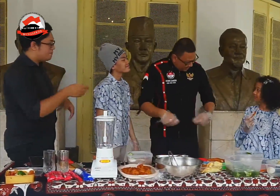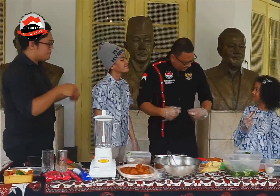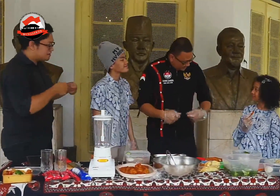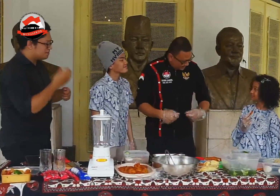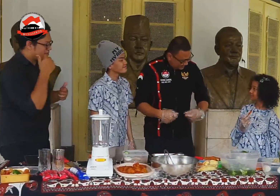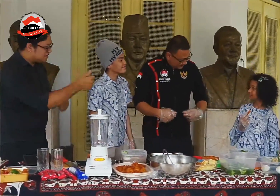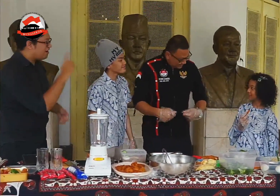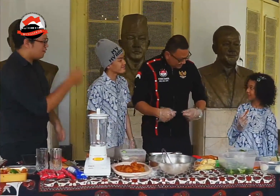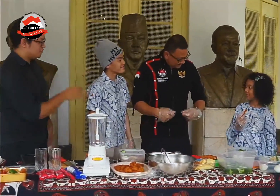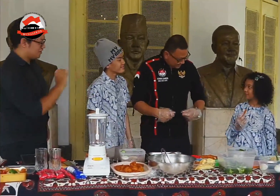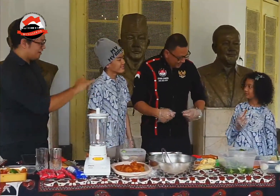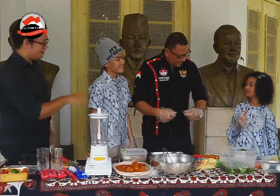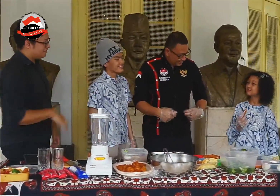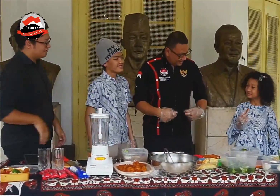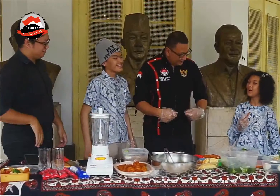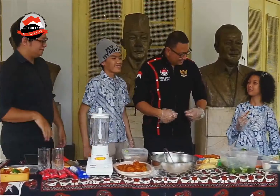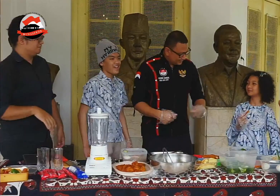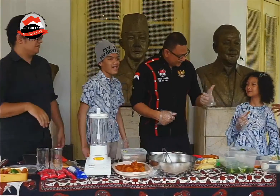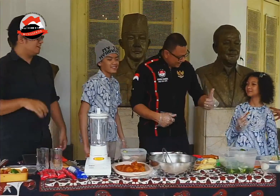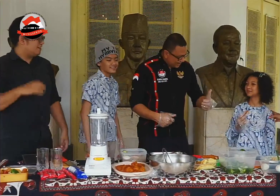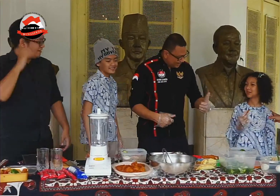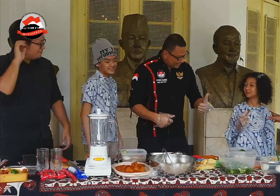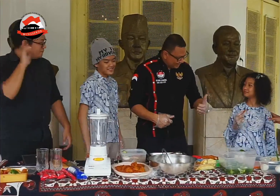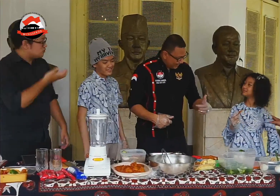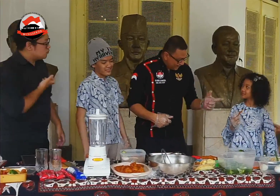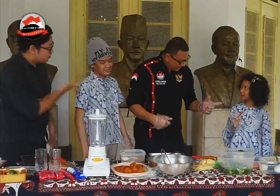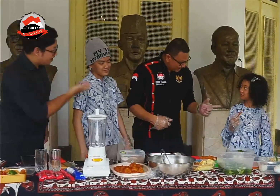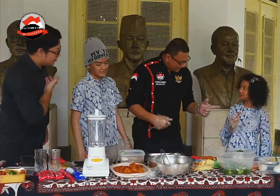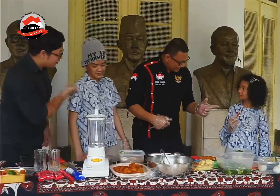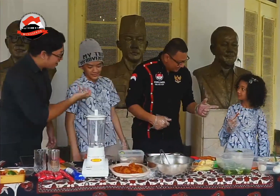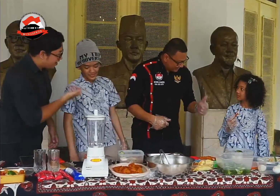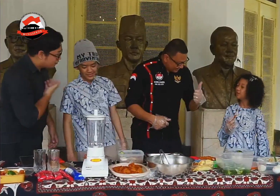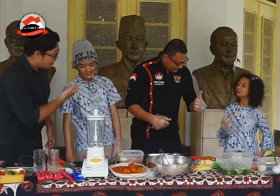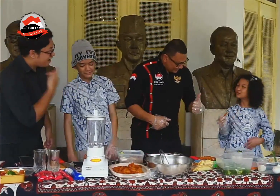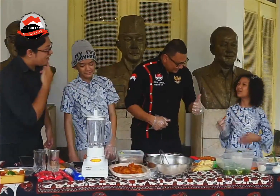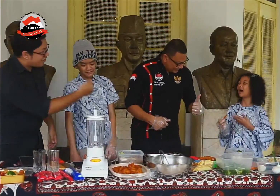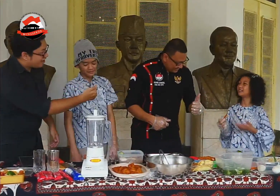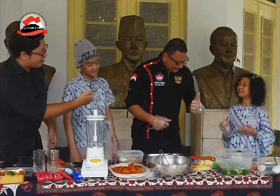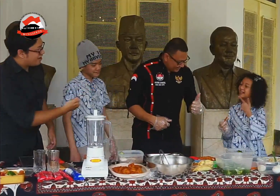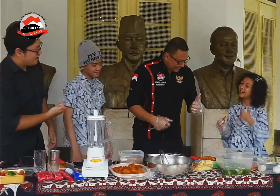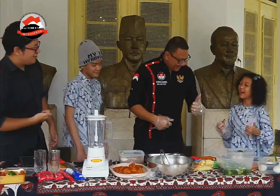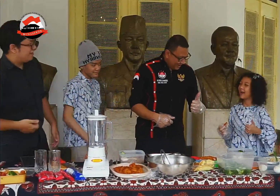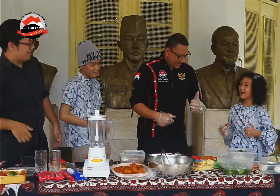masak ya. Ya. Nada ketagihan nih kayaknya. Enak.